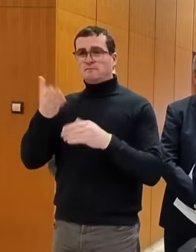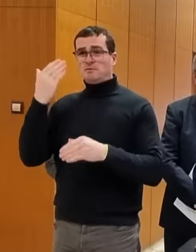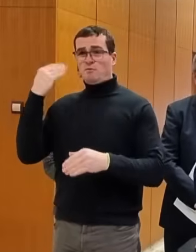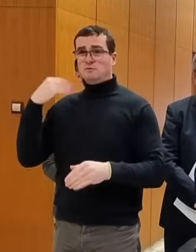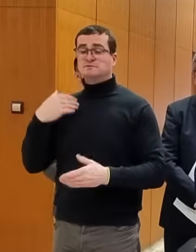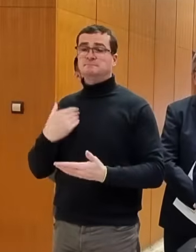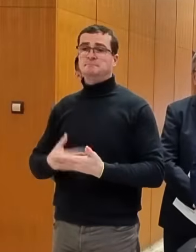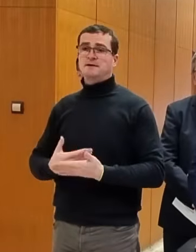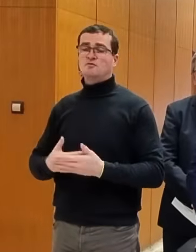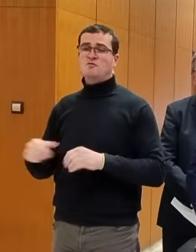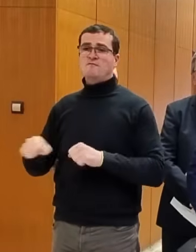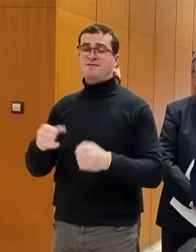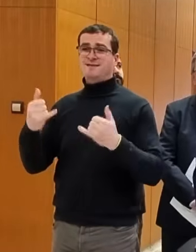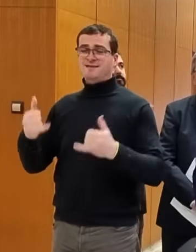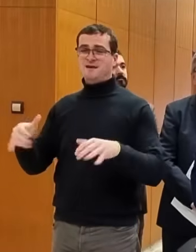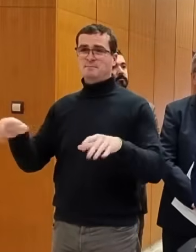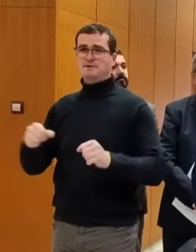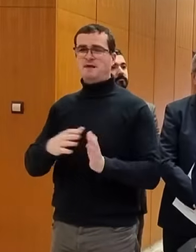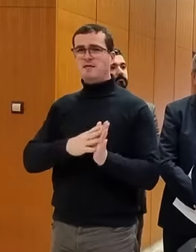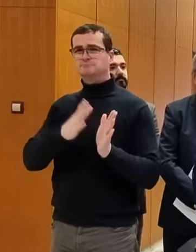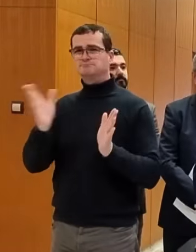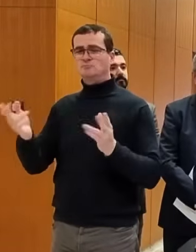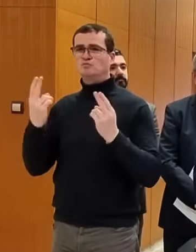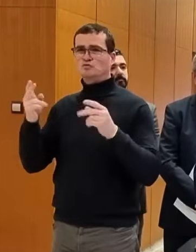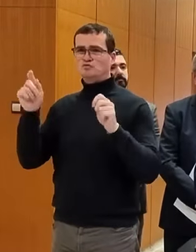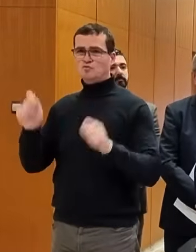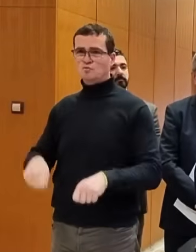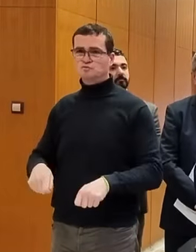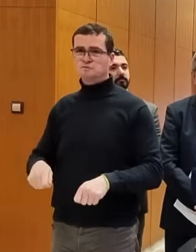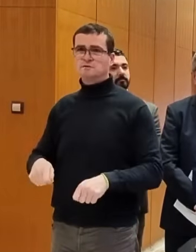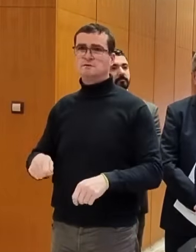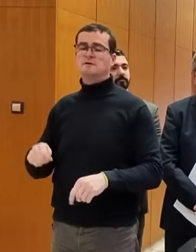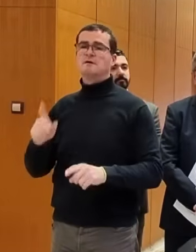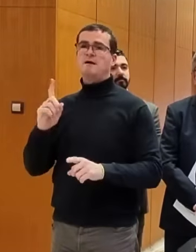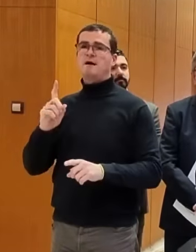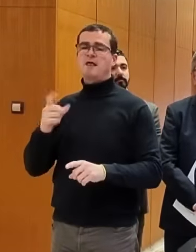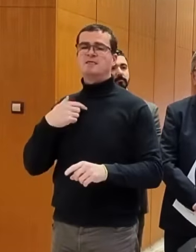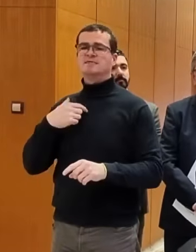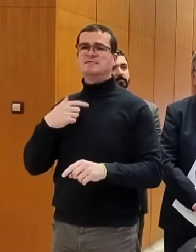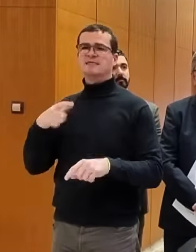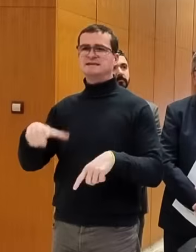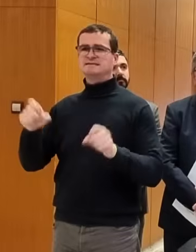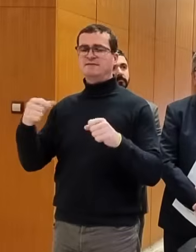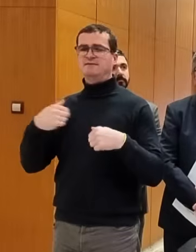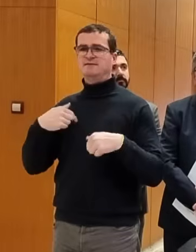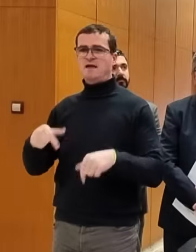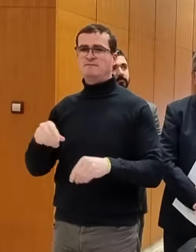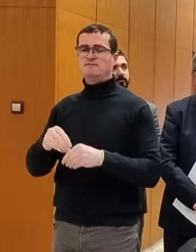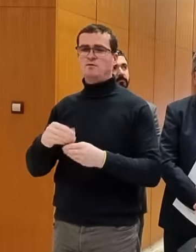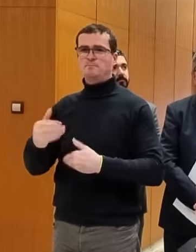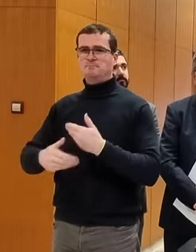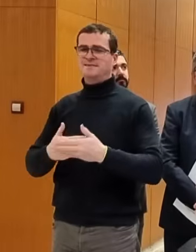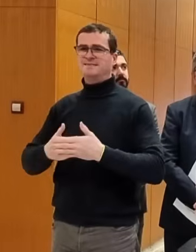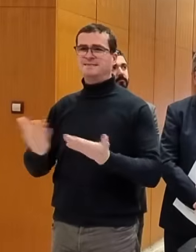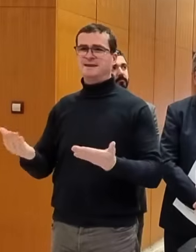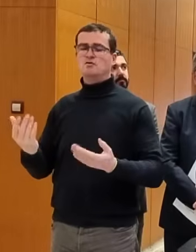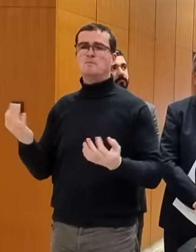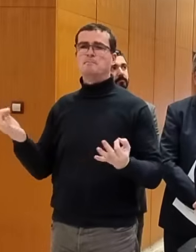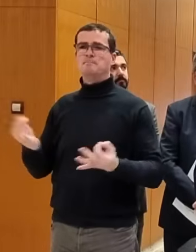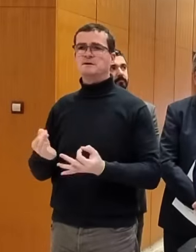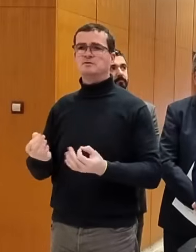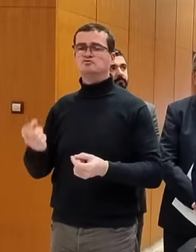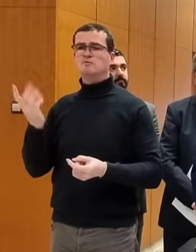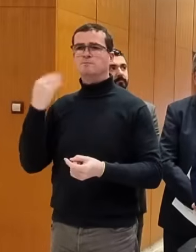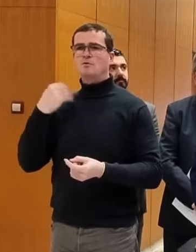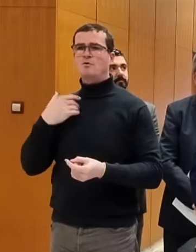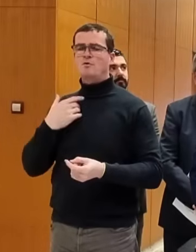minulosti. Takže vláda dnes prijala celý rád dôležitých rozhodnutí, ale nezastaví nás teraz jednoducho v tomto tempe nikto, pretože